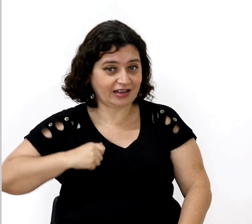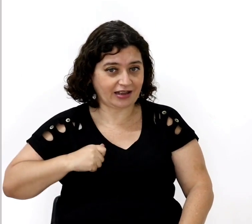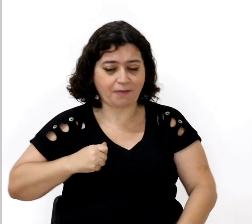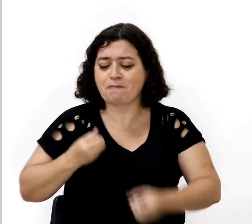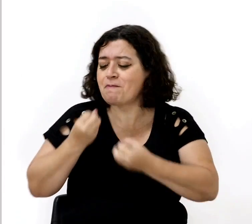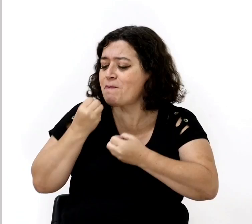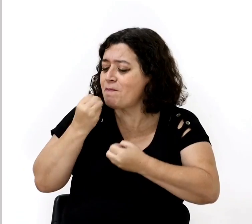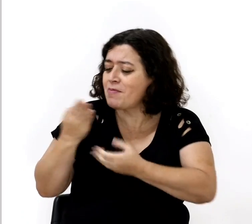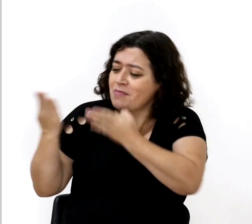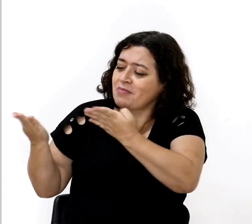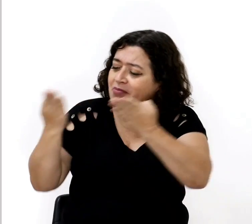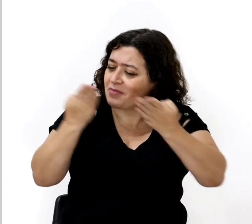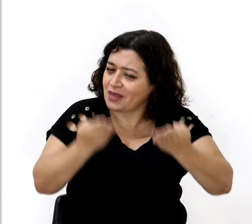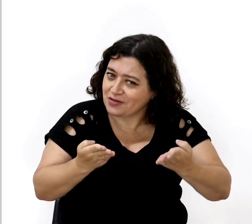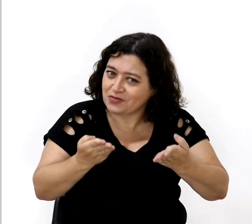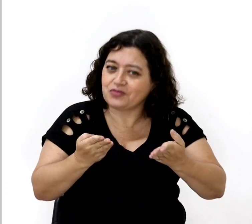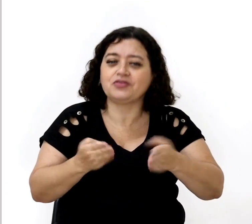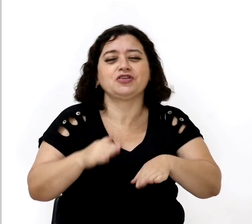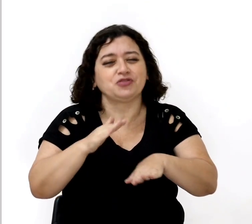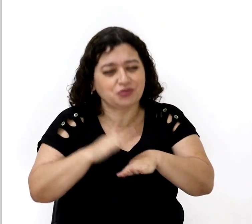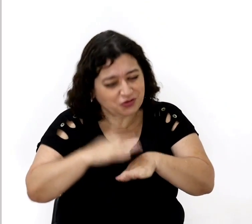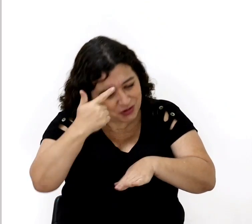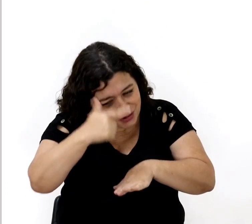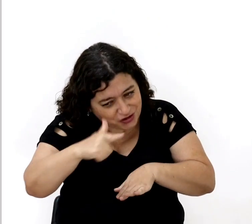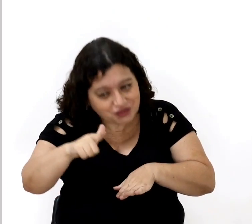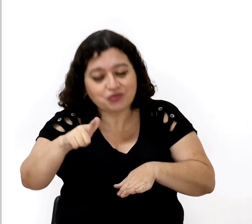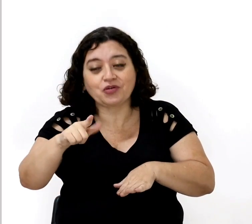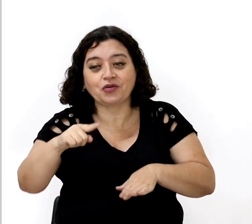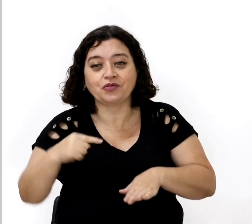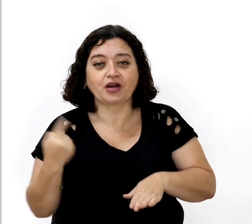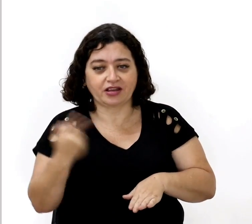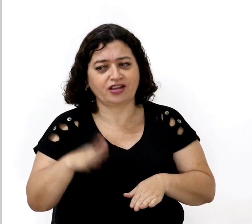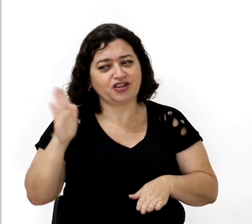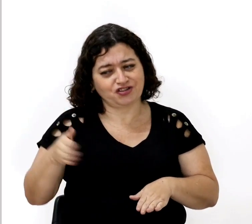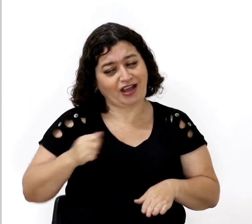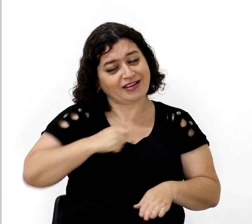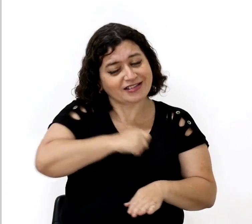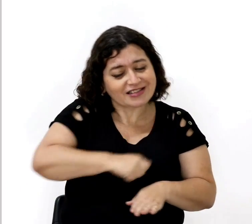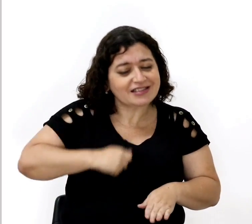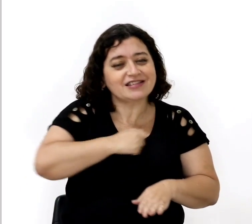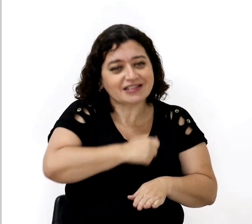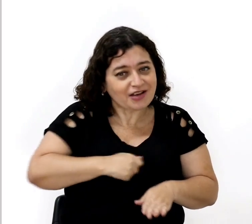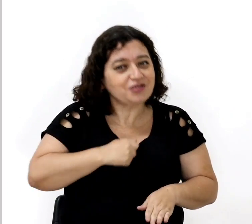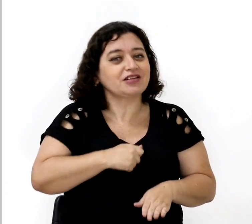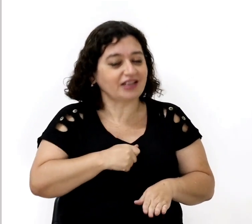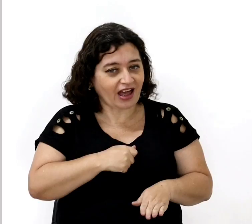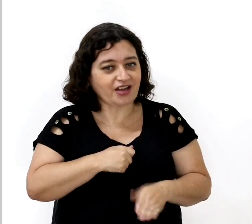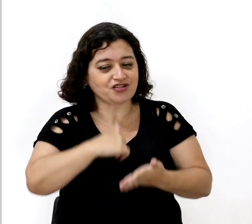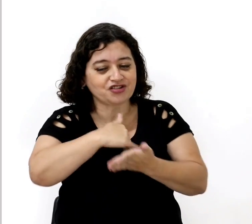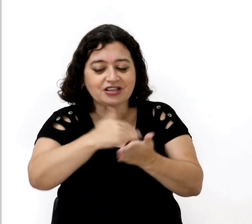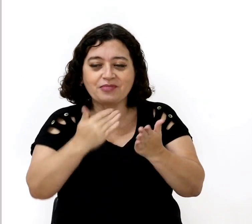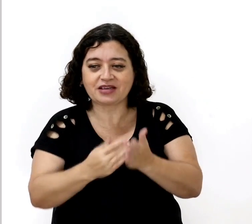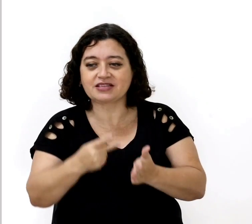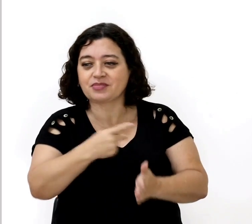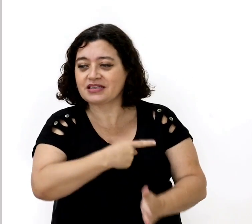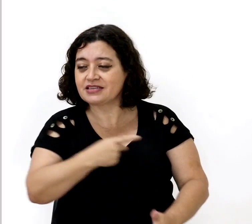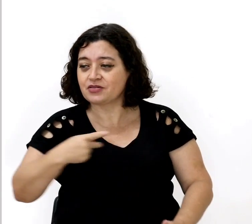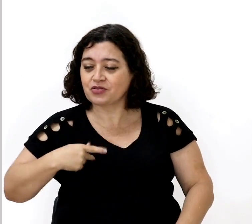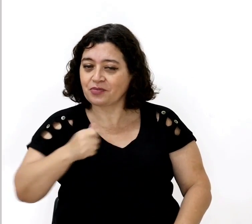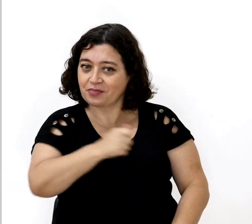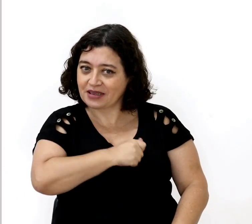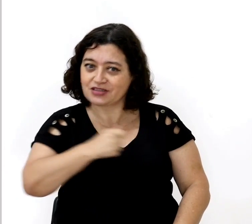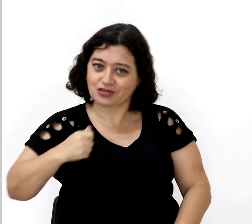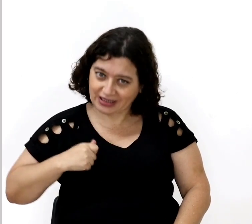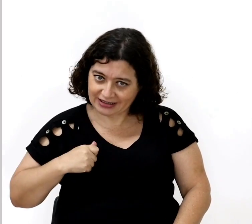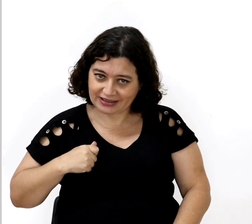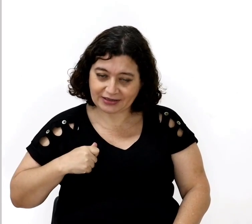Alain, seja muito bem-vindo aqui conosco mais uma vez, né? A gente já estava com saudade, né, da sua participação aqui